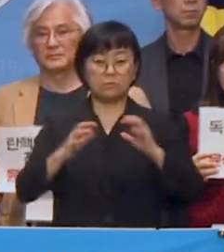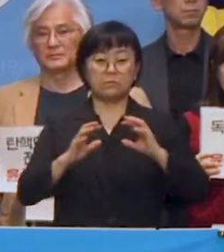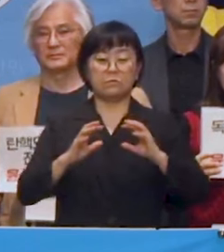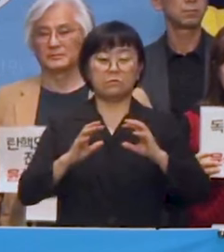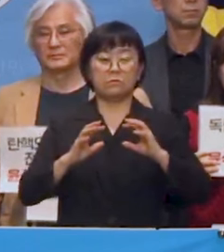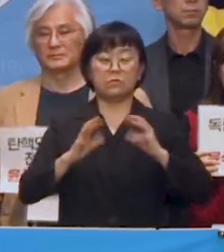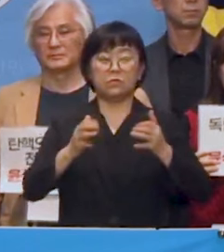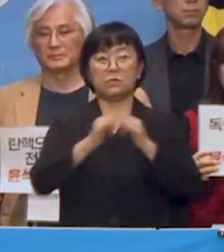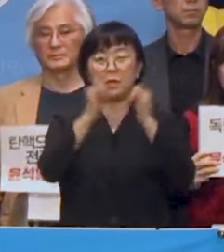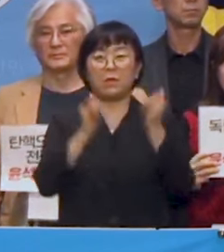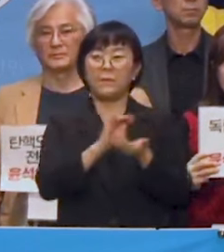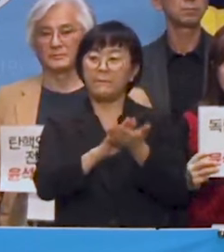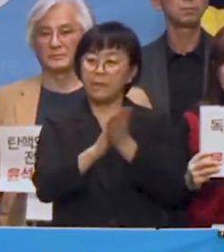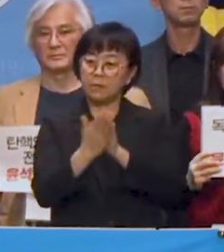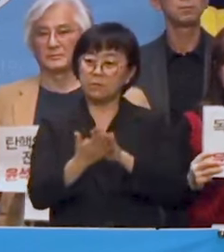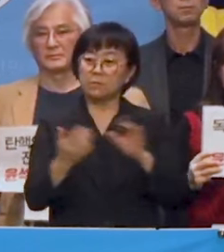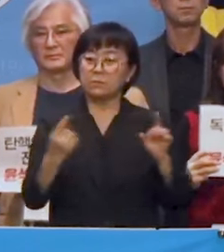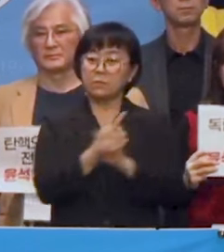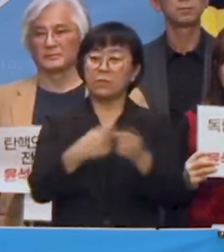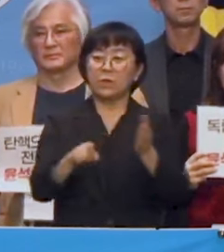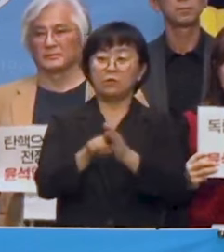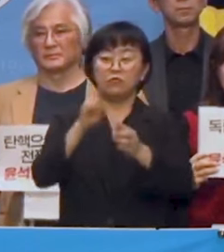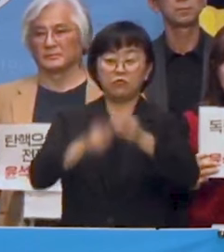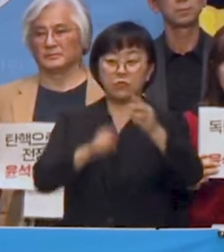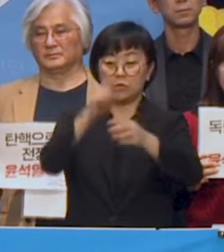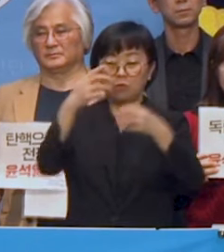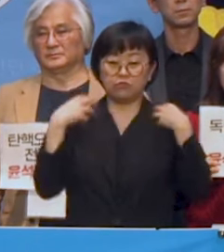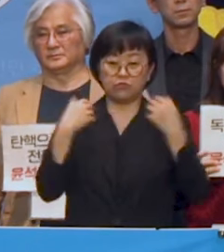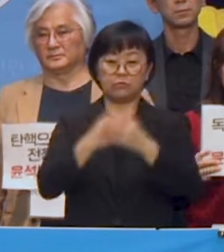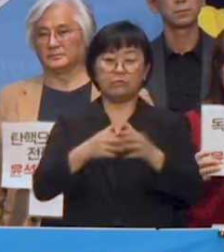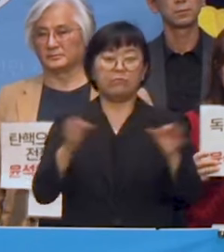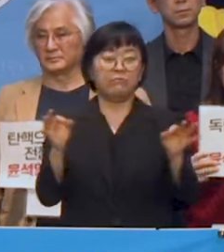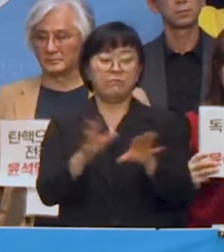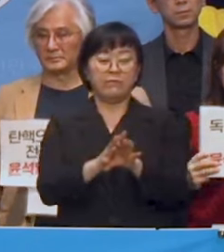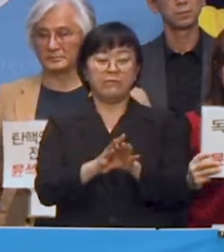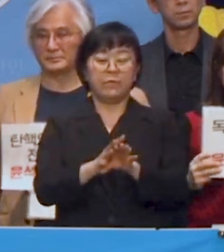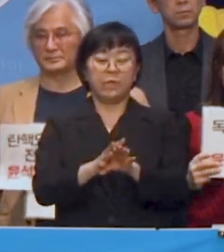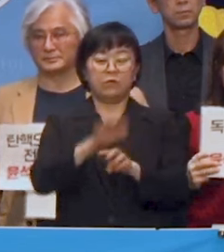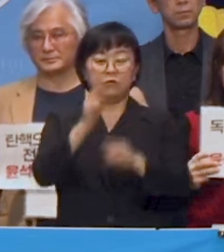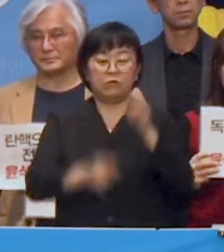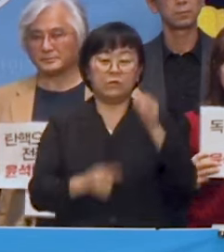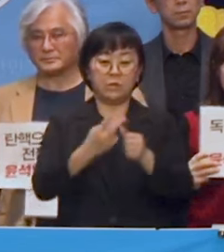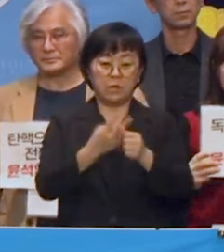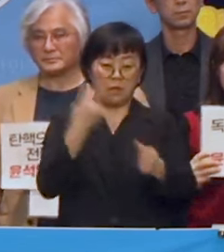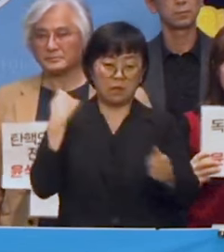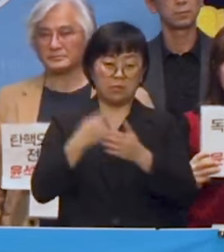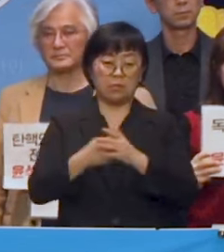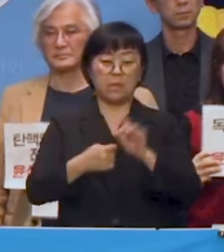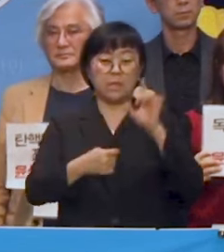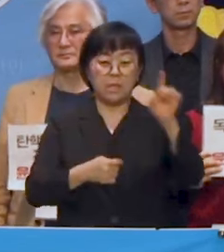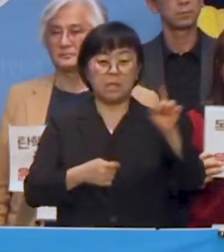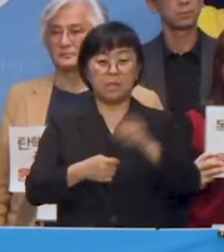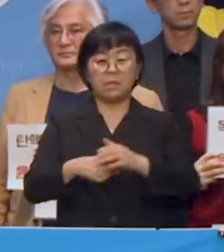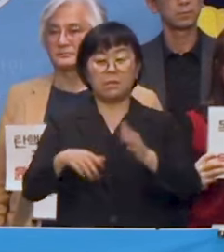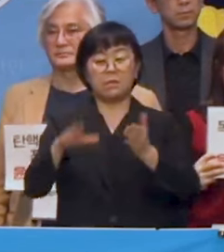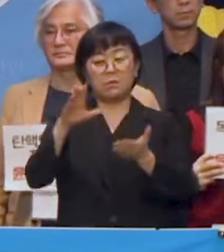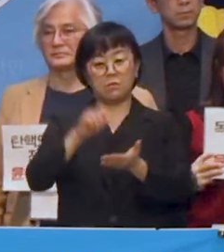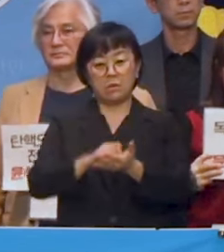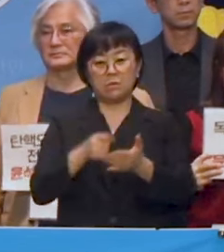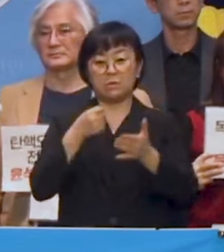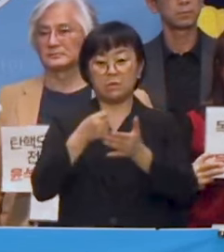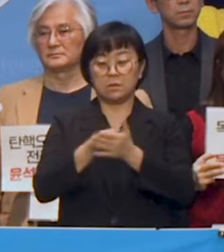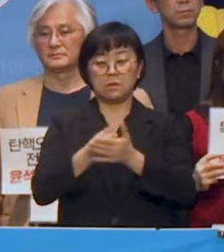변화시키기 위해선 무엇보다 먼저 윤석열 정권을 끌어내려야 하기에 윤석열 탄핵을 제1총력과제로 선정하는